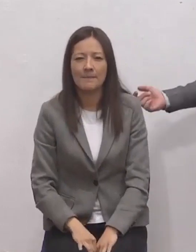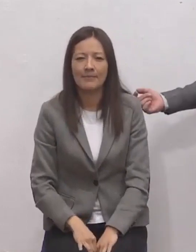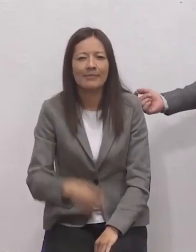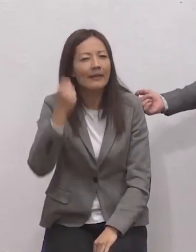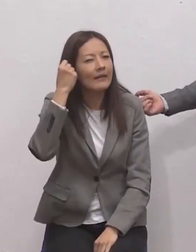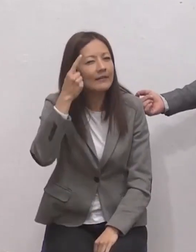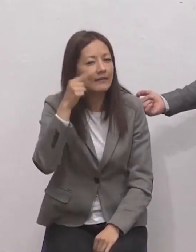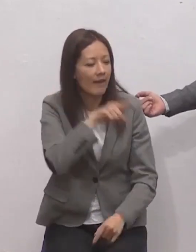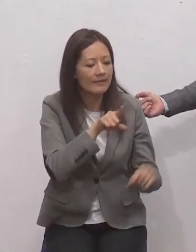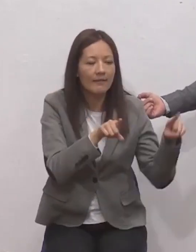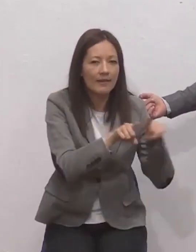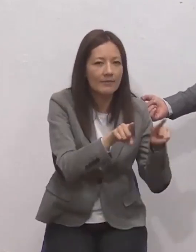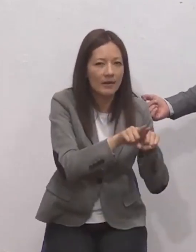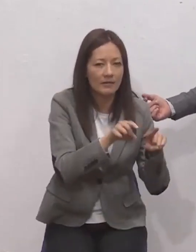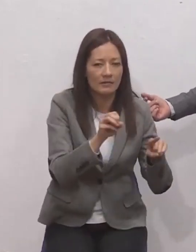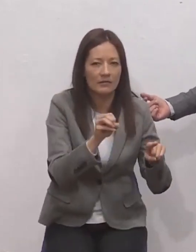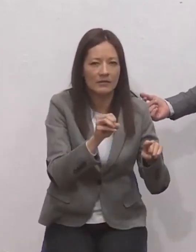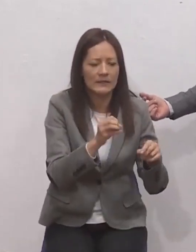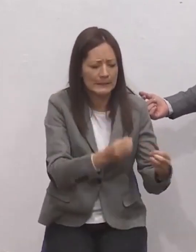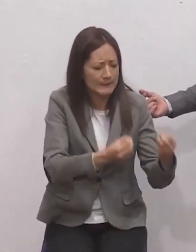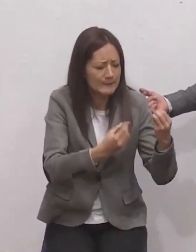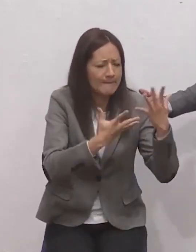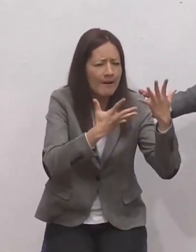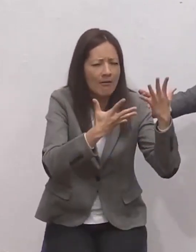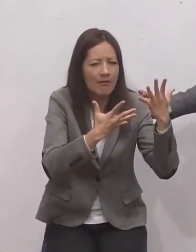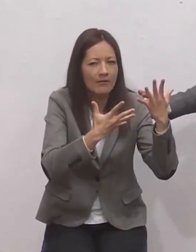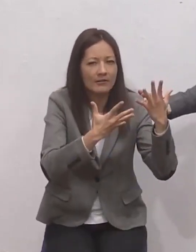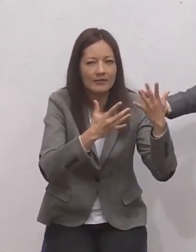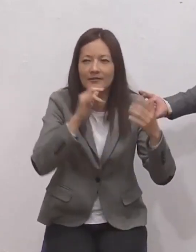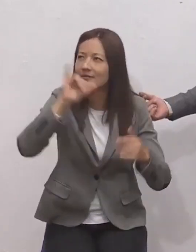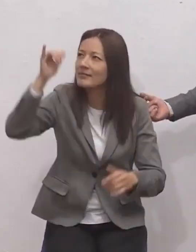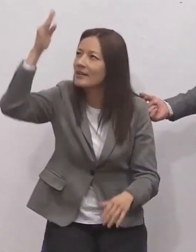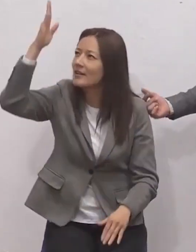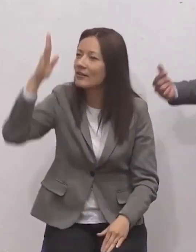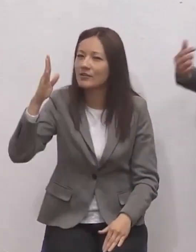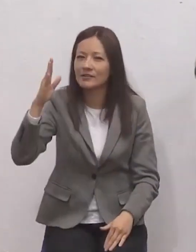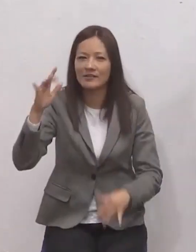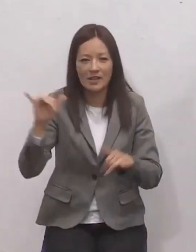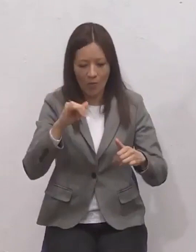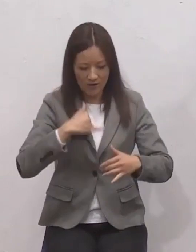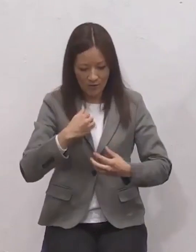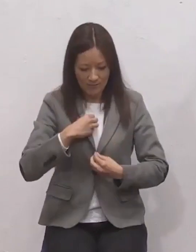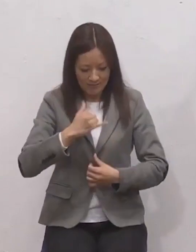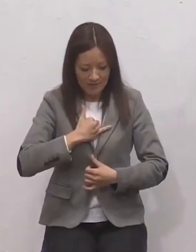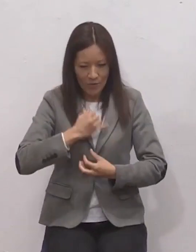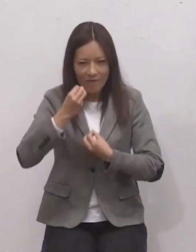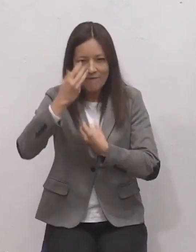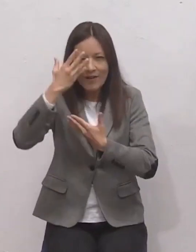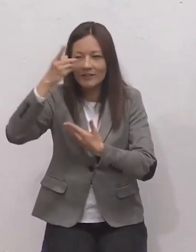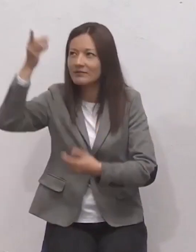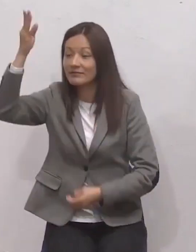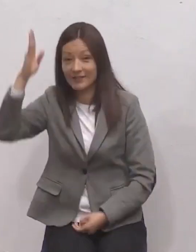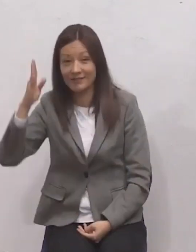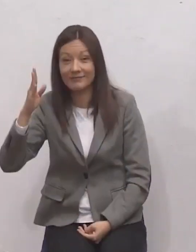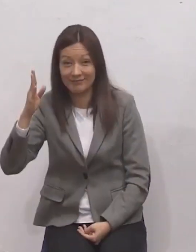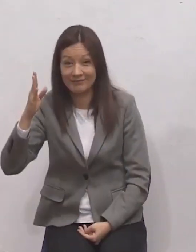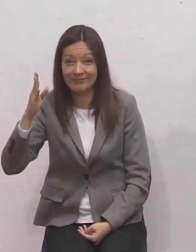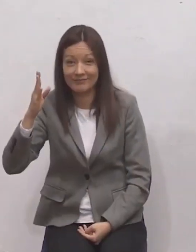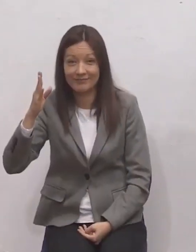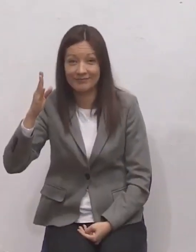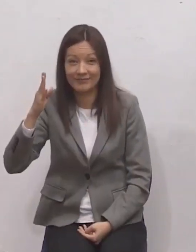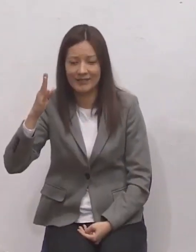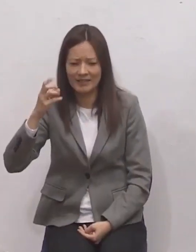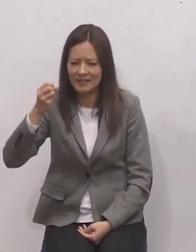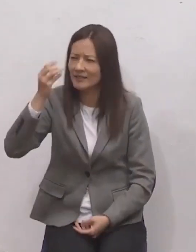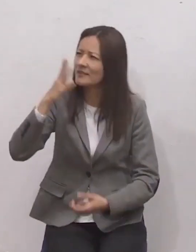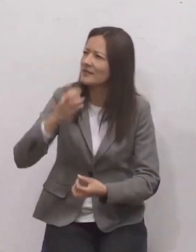Entienda que ese hermano vale para Dios lo que usted vale para Dios. Y lo que usted vale para